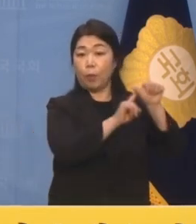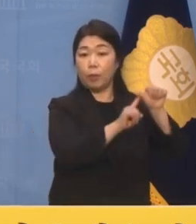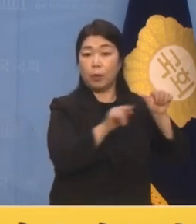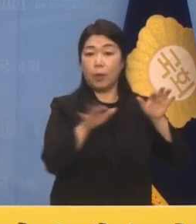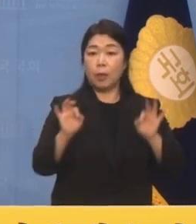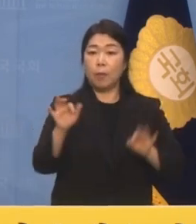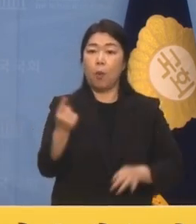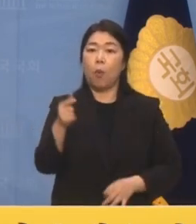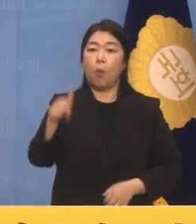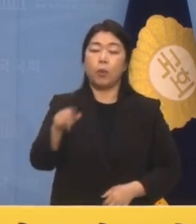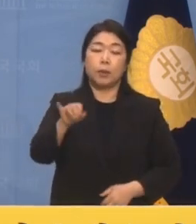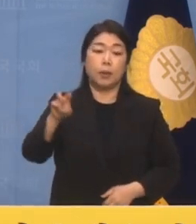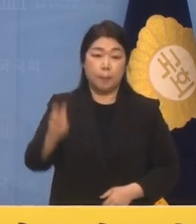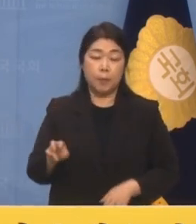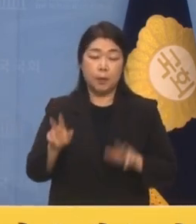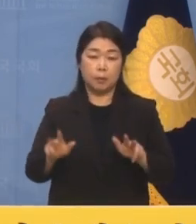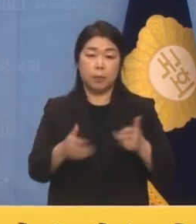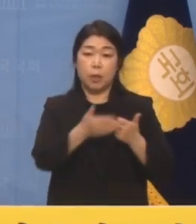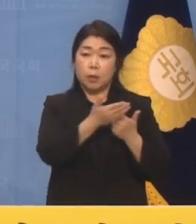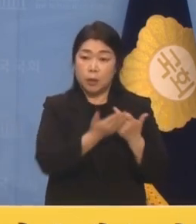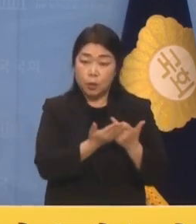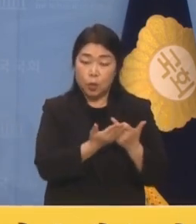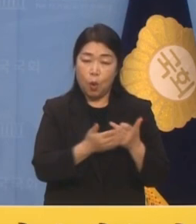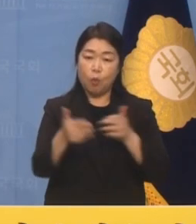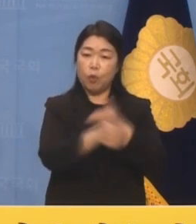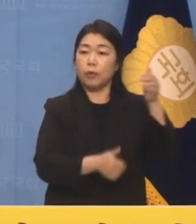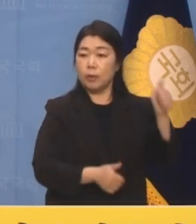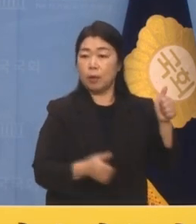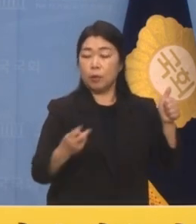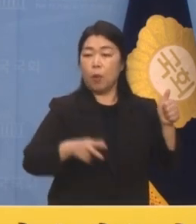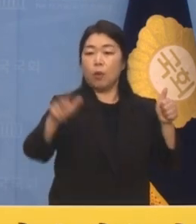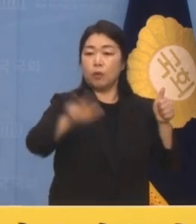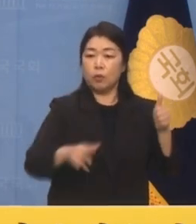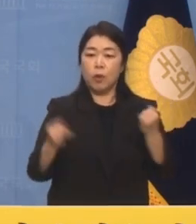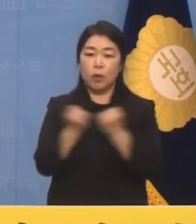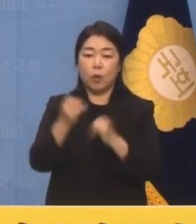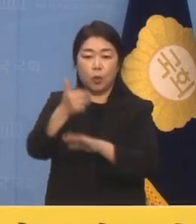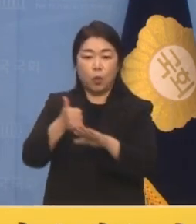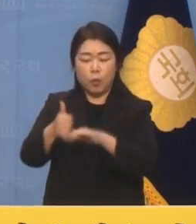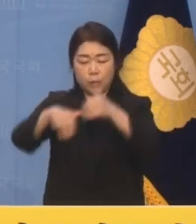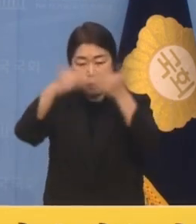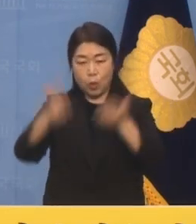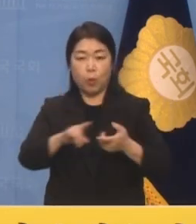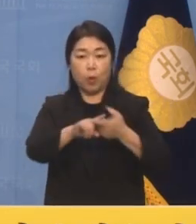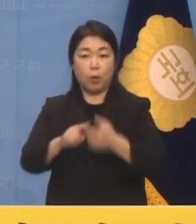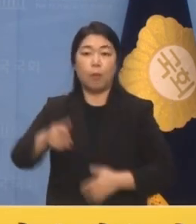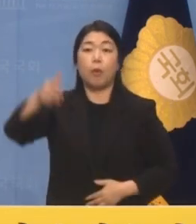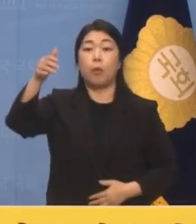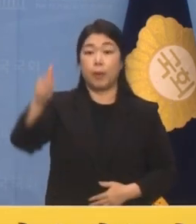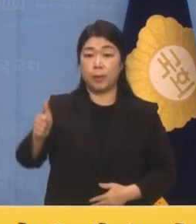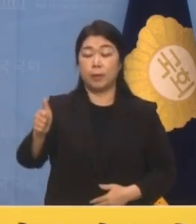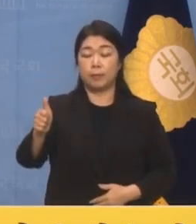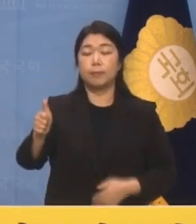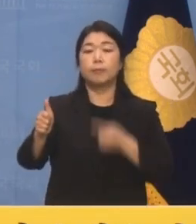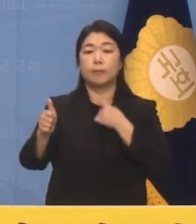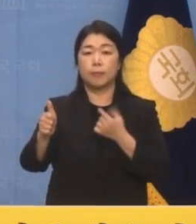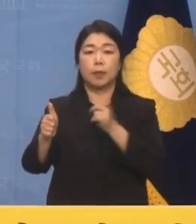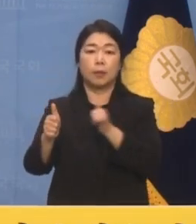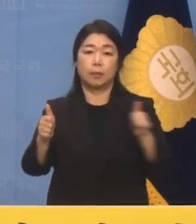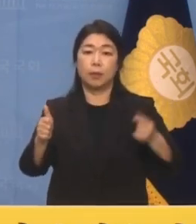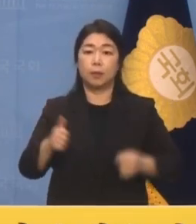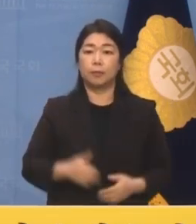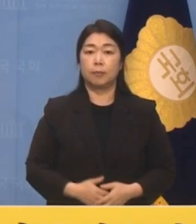후보는 현재 제주도 위원장을 맡고 있을 뿐 아니라 전국 여성 농민의 총연합회 회장을 역임하신